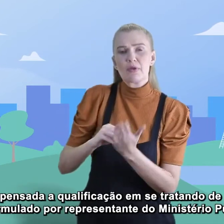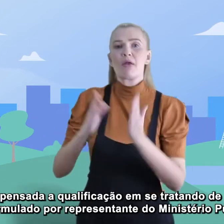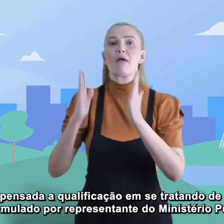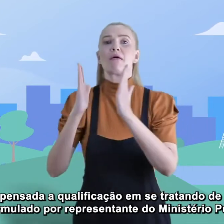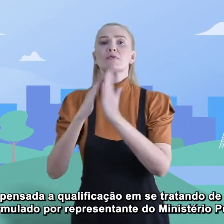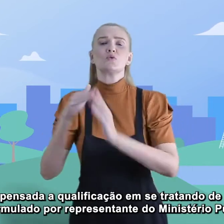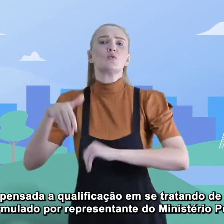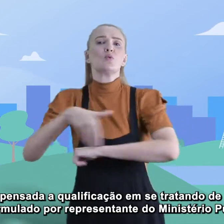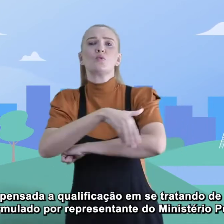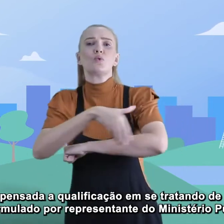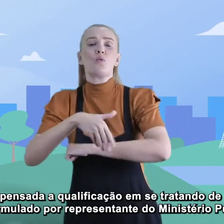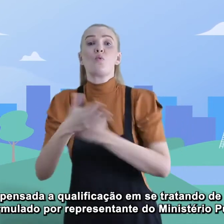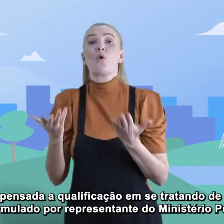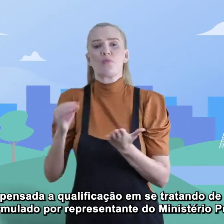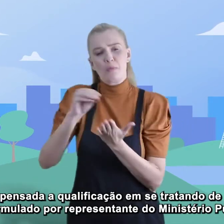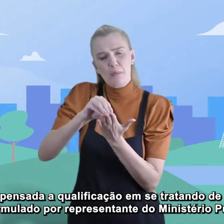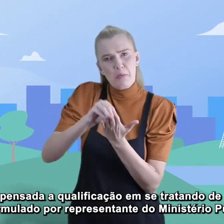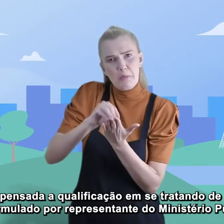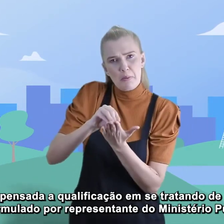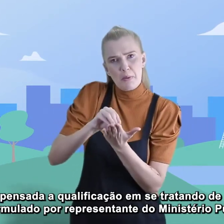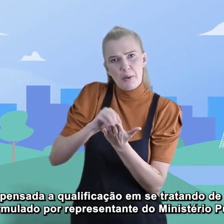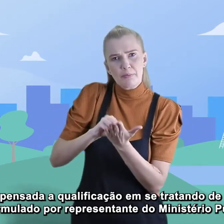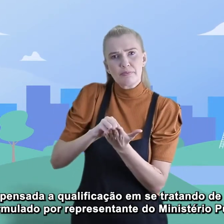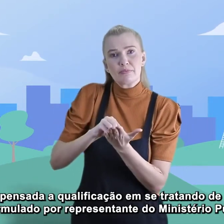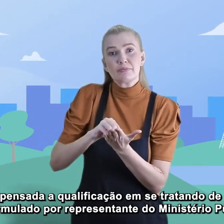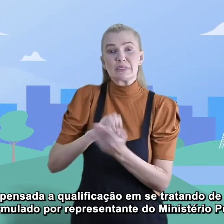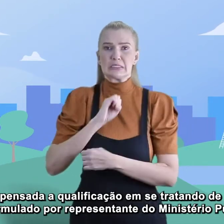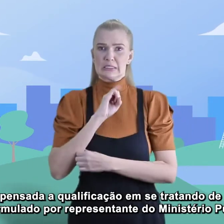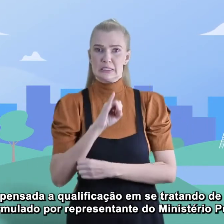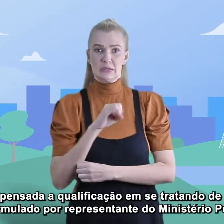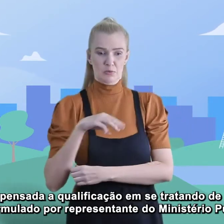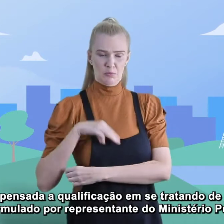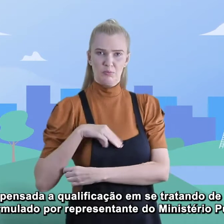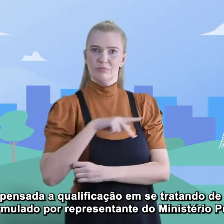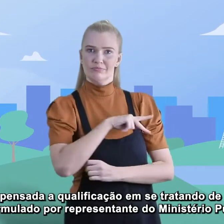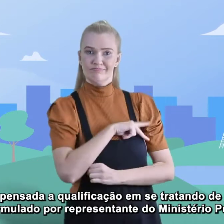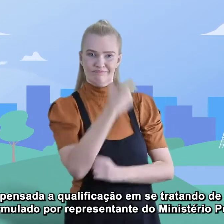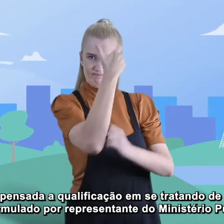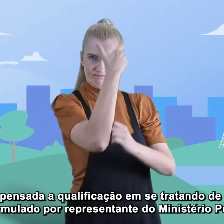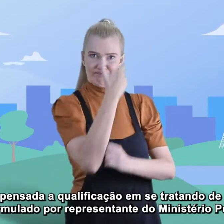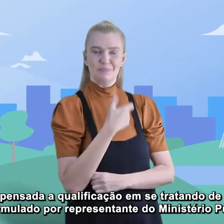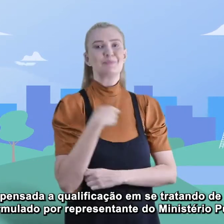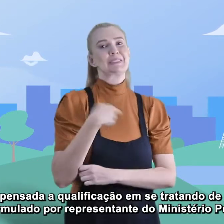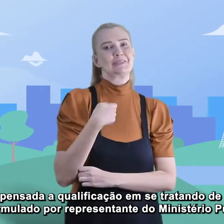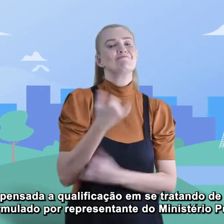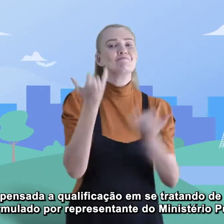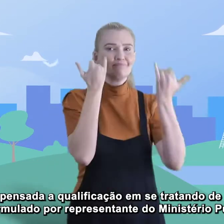Dispensada a qualificação em se tratando de pedido formulado por representante do Ministério